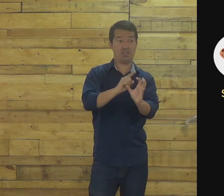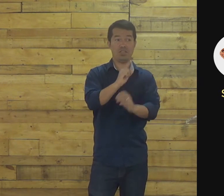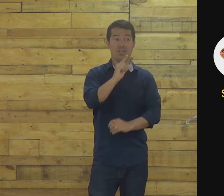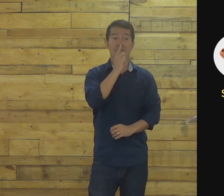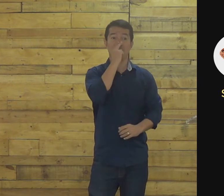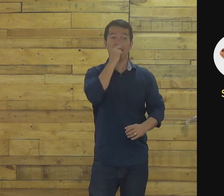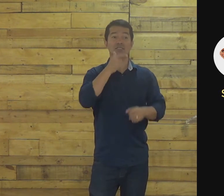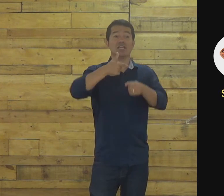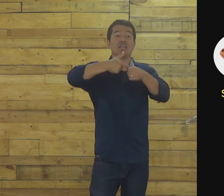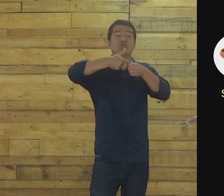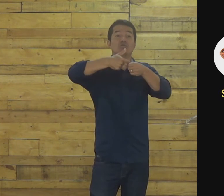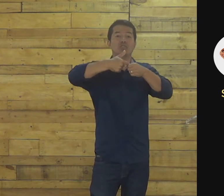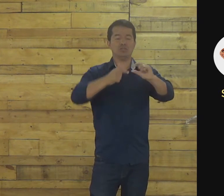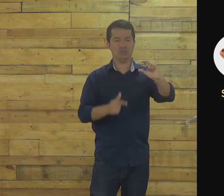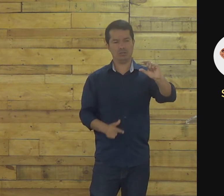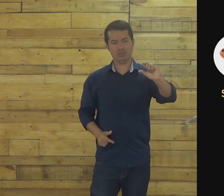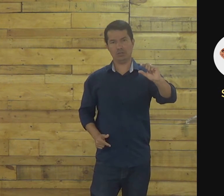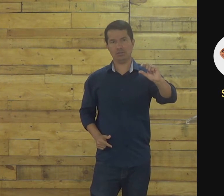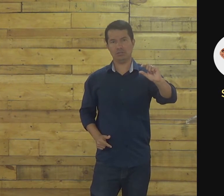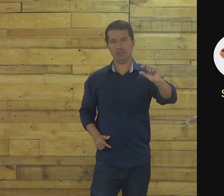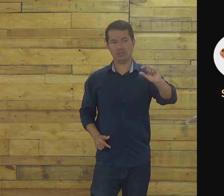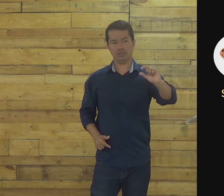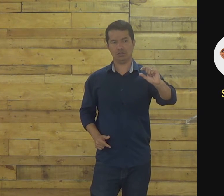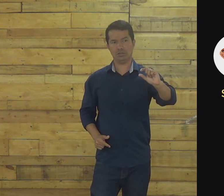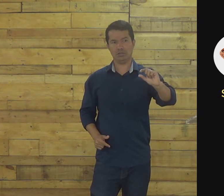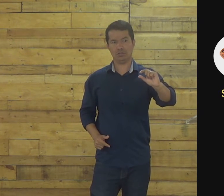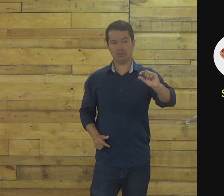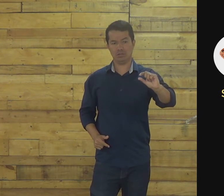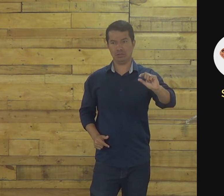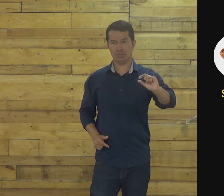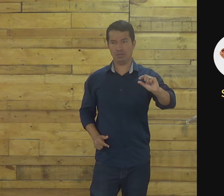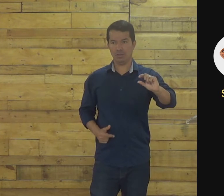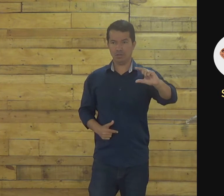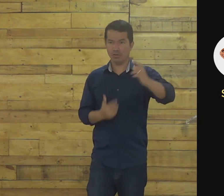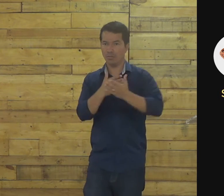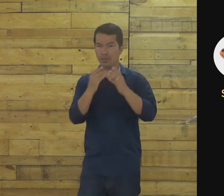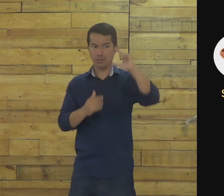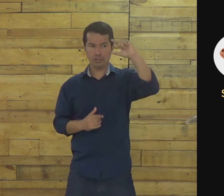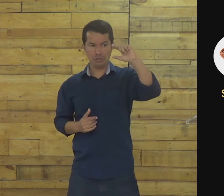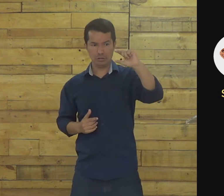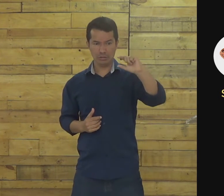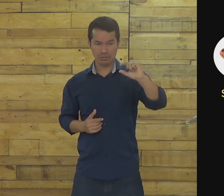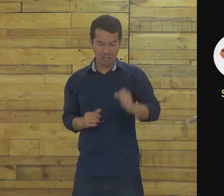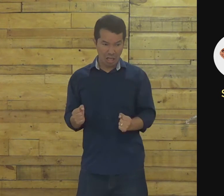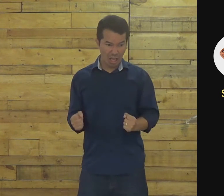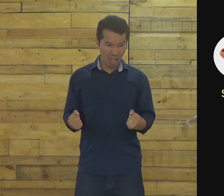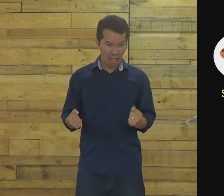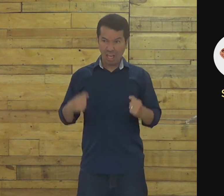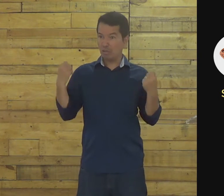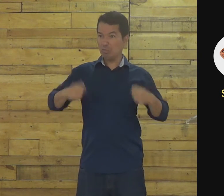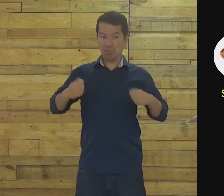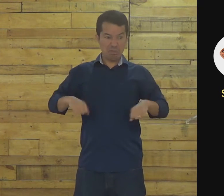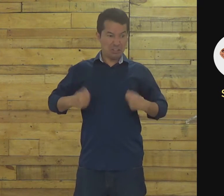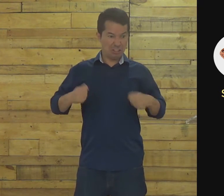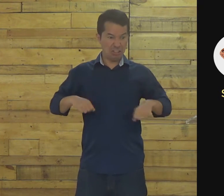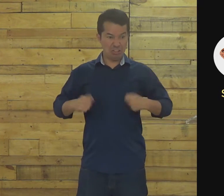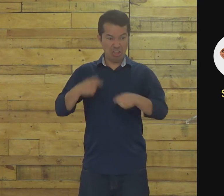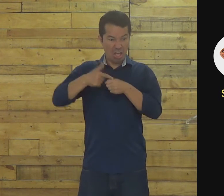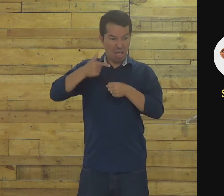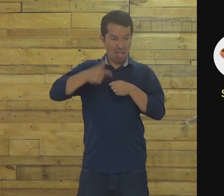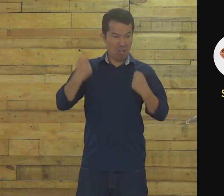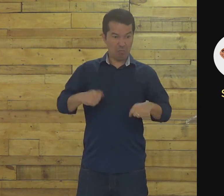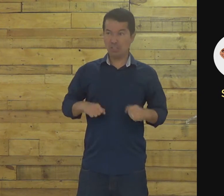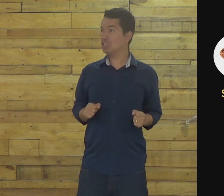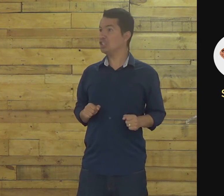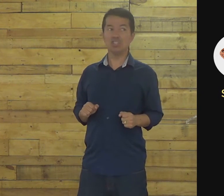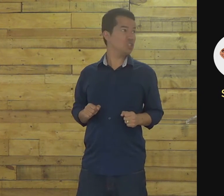né? Tem todo o painel ali do carro. Ali tem um indicador de combustível e o combustível vai acabando. Aí começa a ficar desesperado.